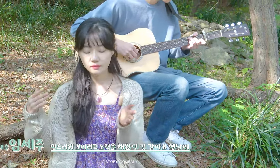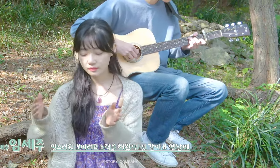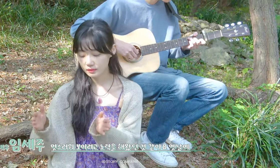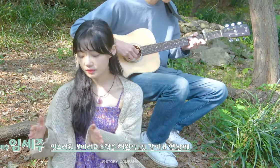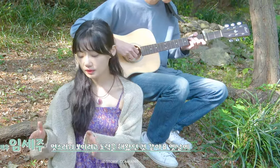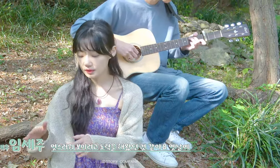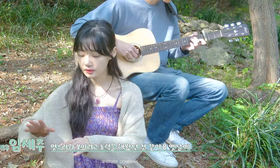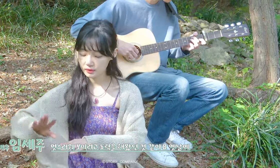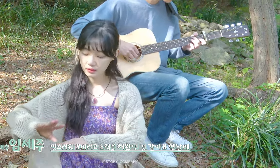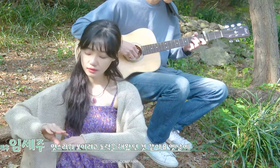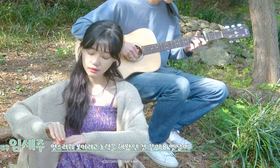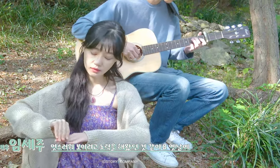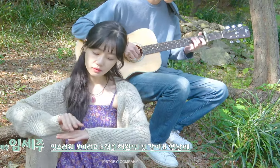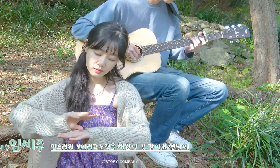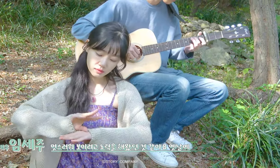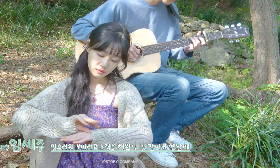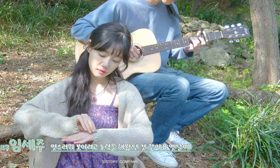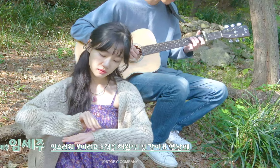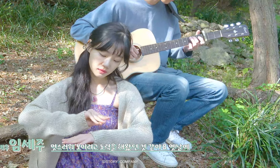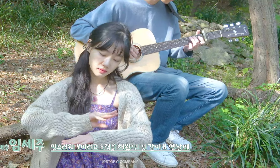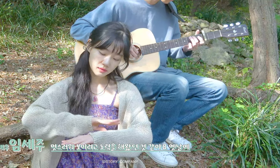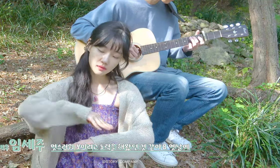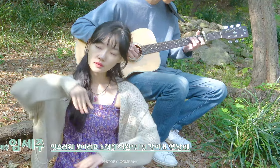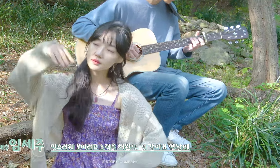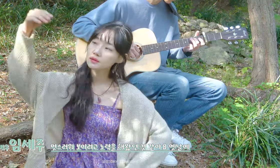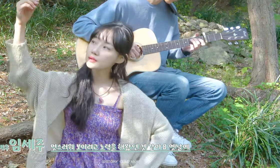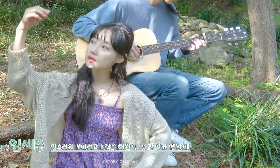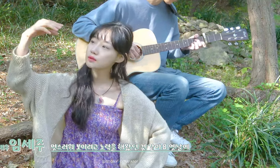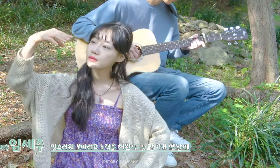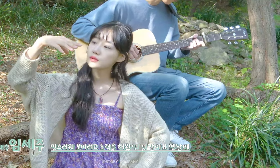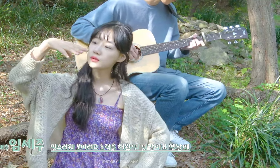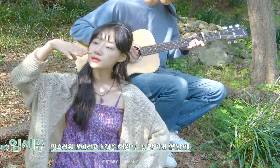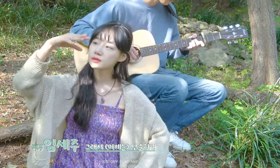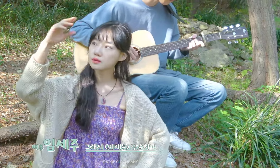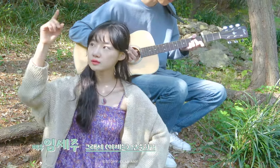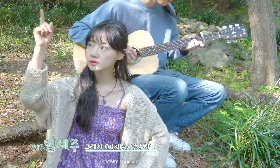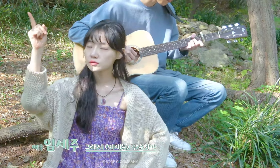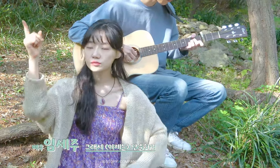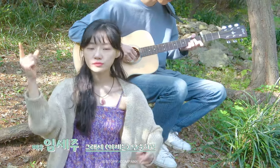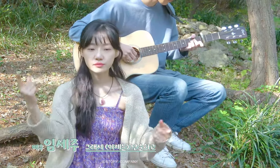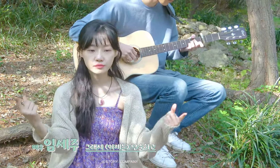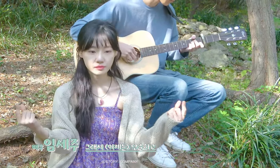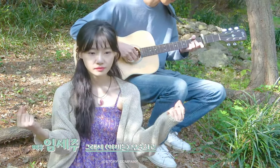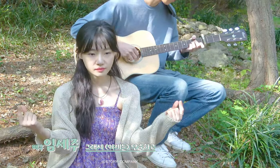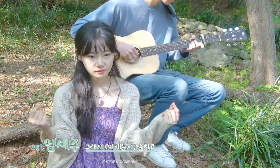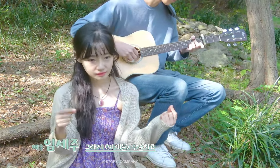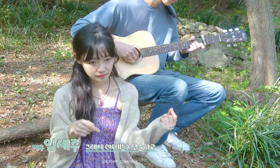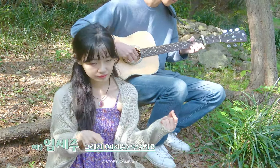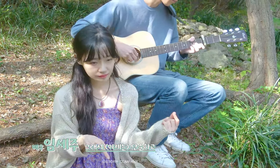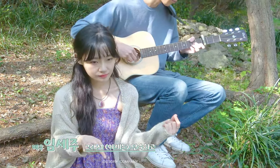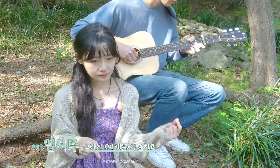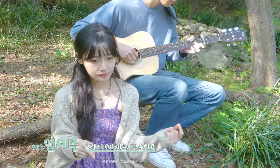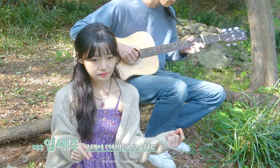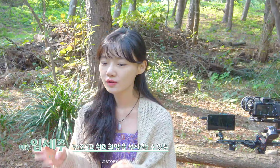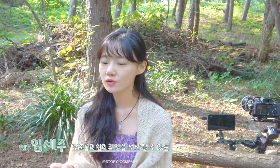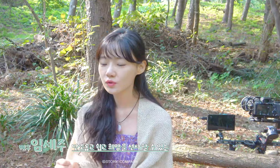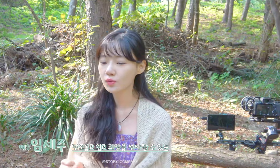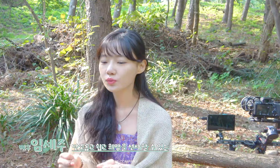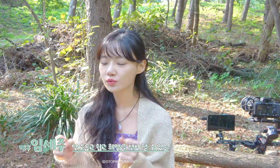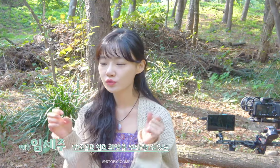멋스러워 보이려고 노력을 많이 해왔던 것 같아요. 이번에 그래서 좀 단순하고 단조롭고